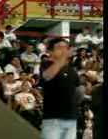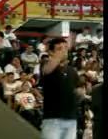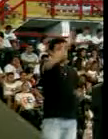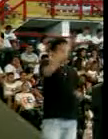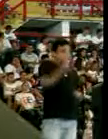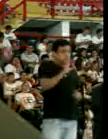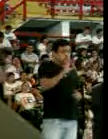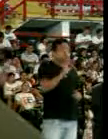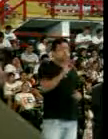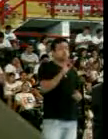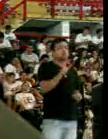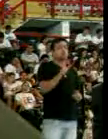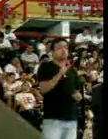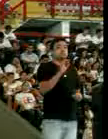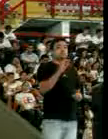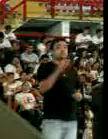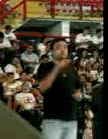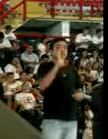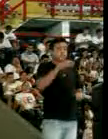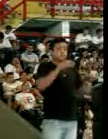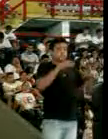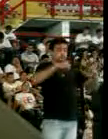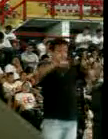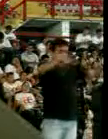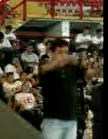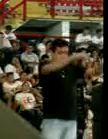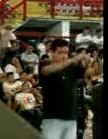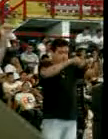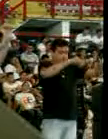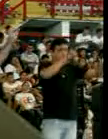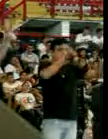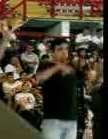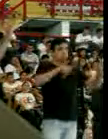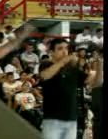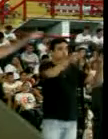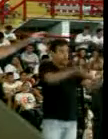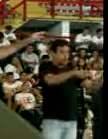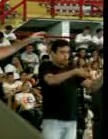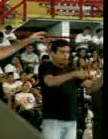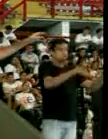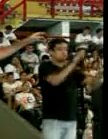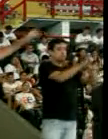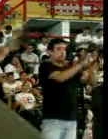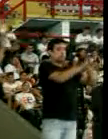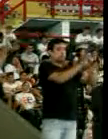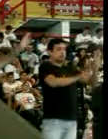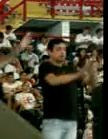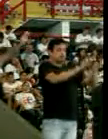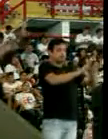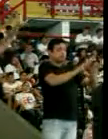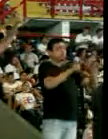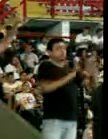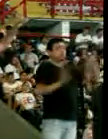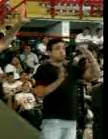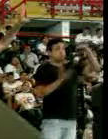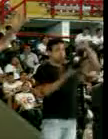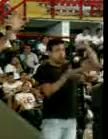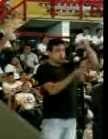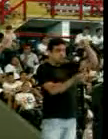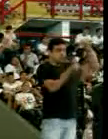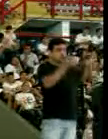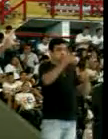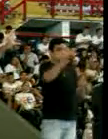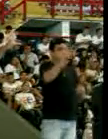12% apenas das terras são áreas de preservação. No mundo,